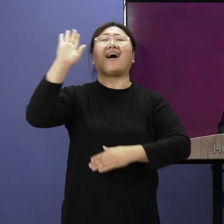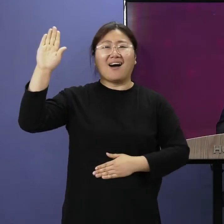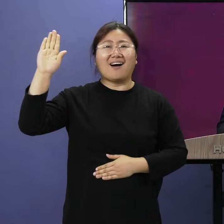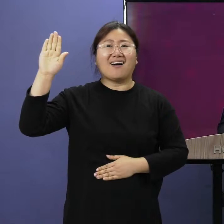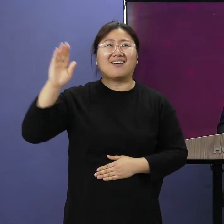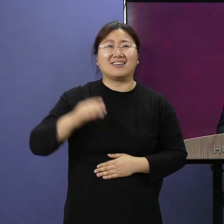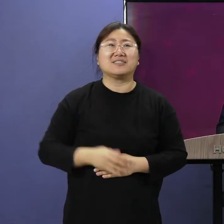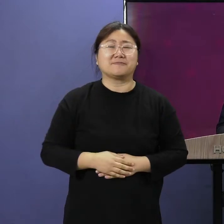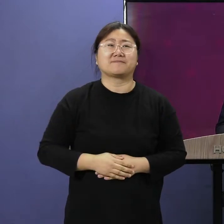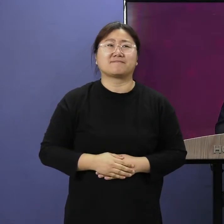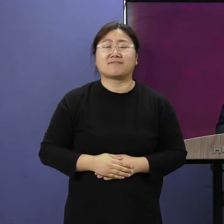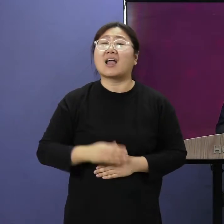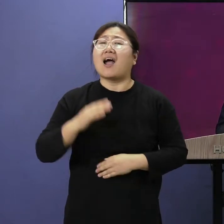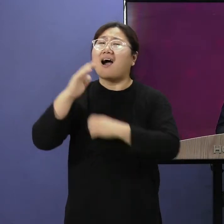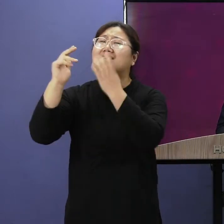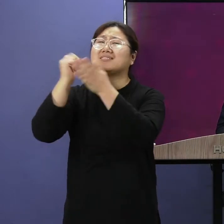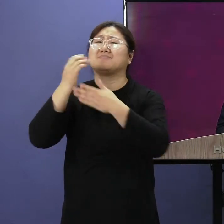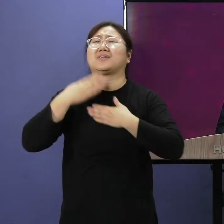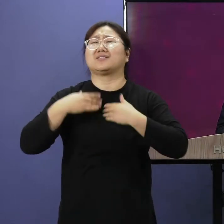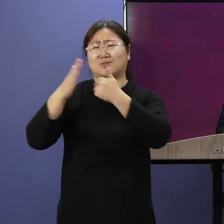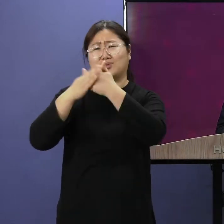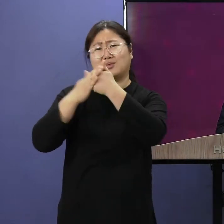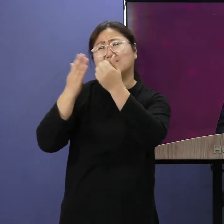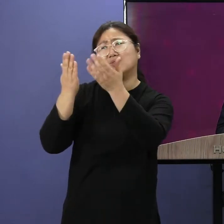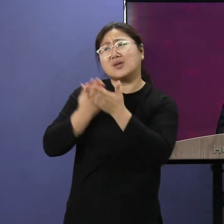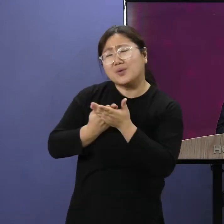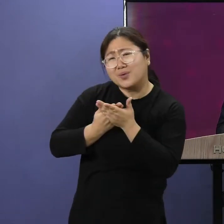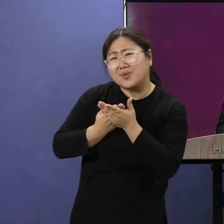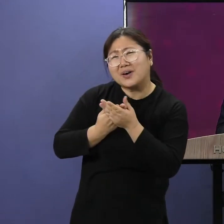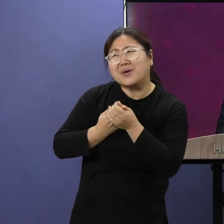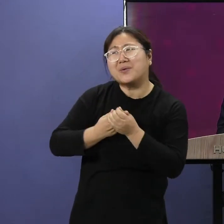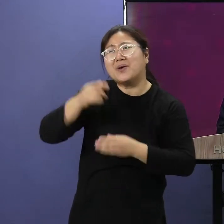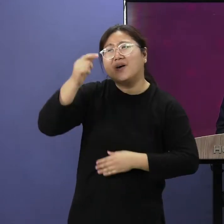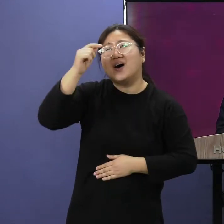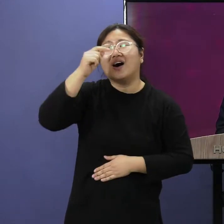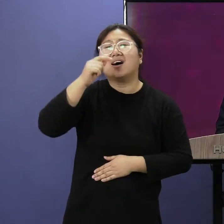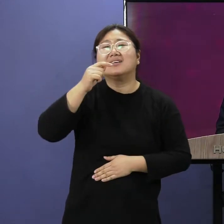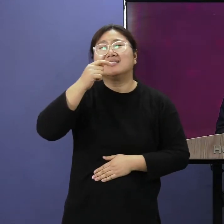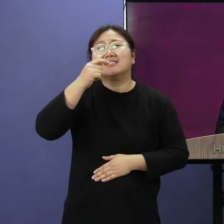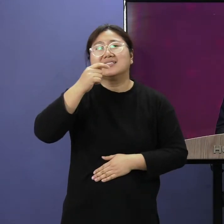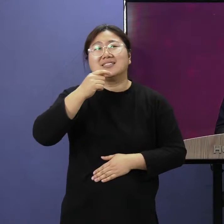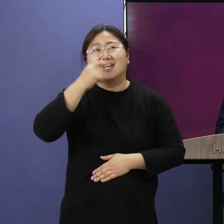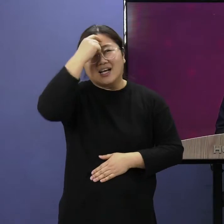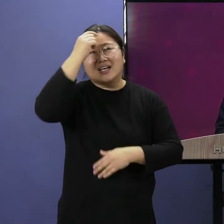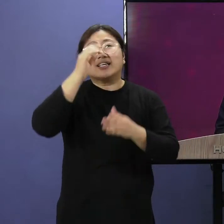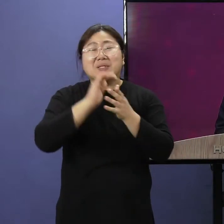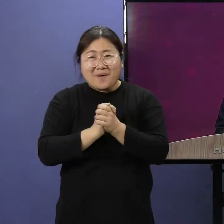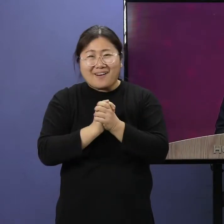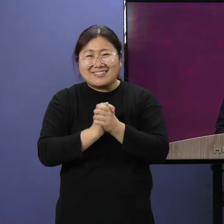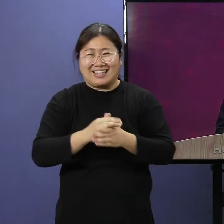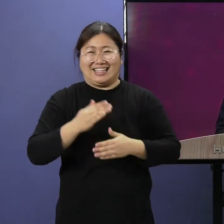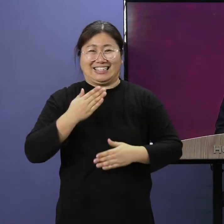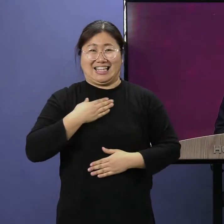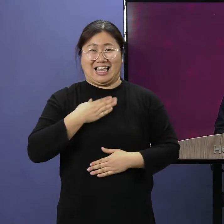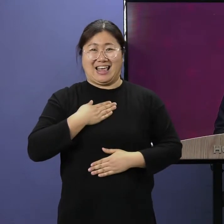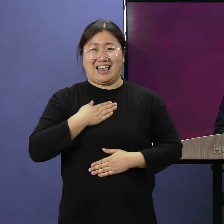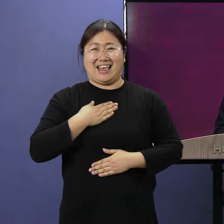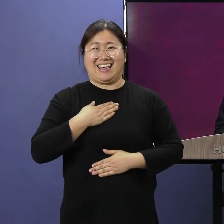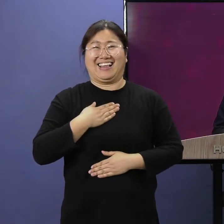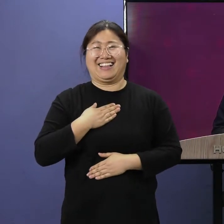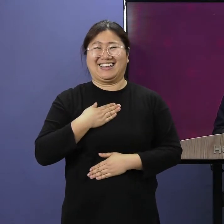저를 도와주세요 라고 기도하는데 2021년에 세웠던 목표가 떠올랐습니다.